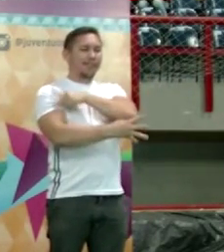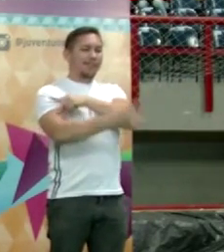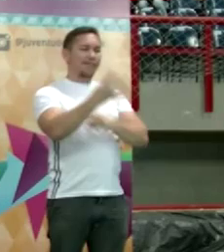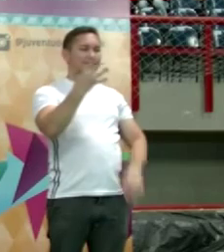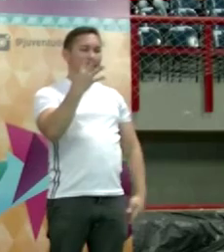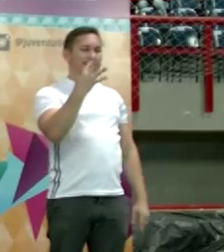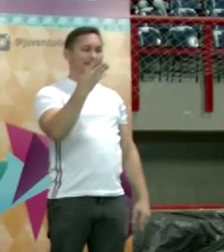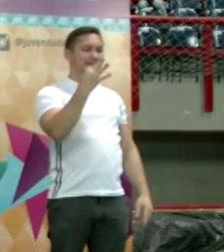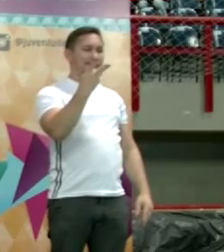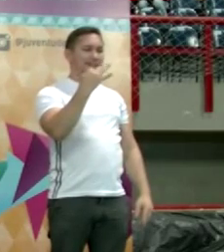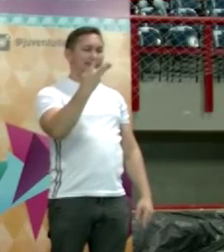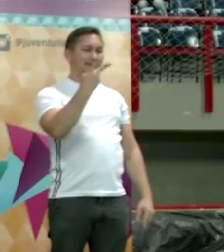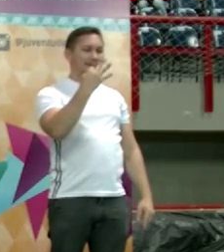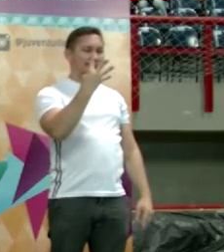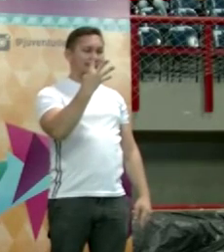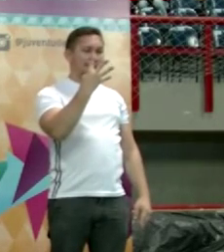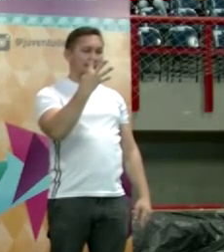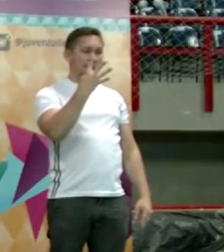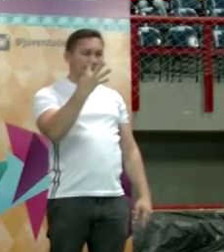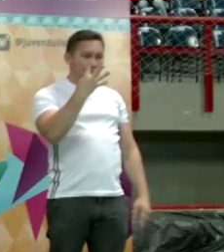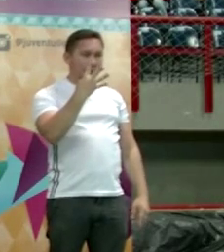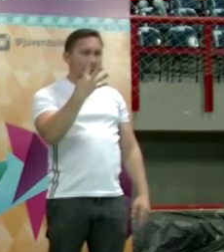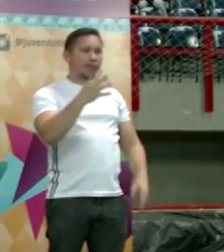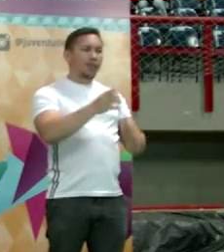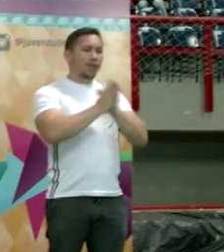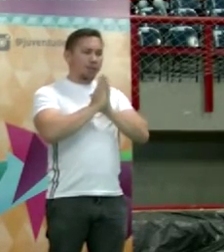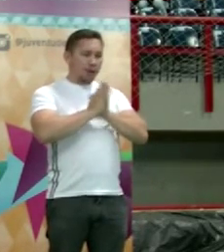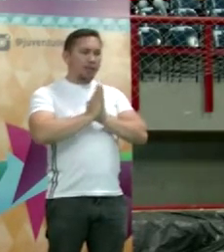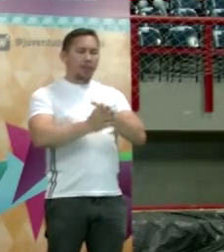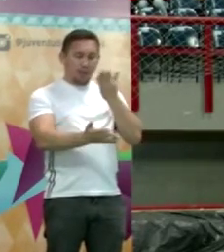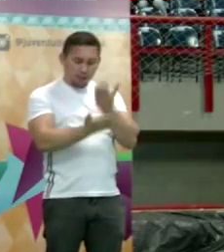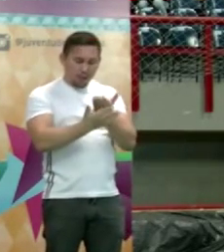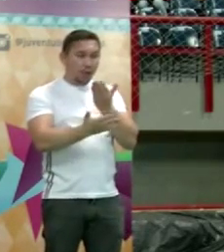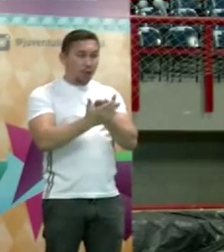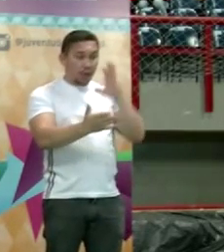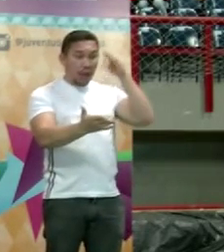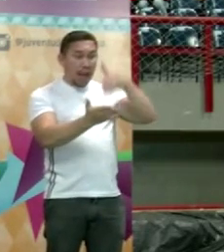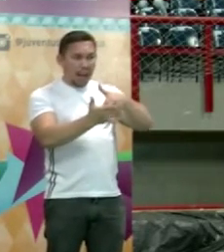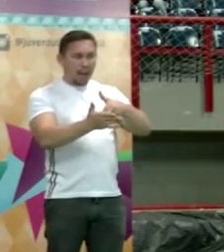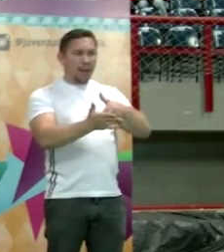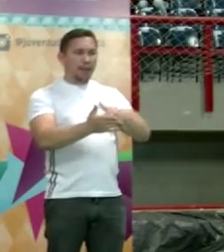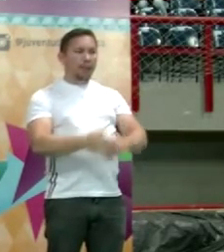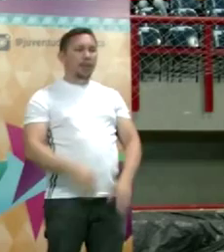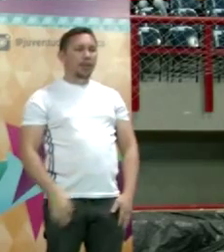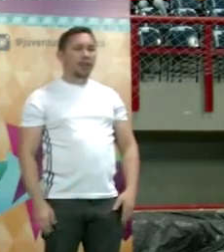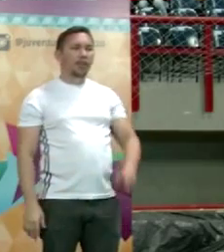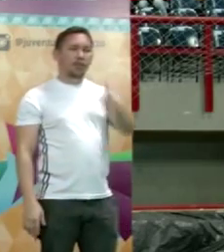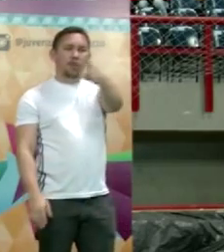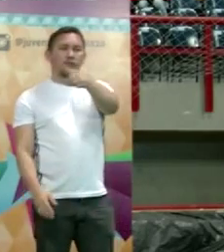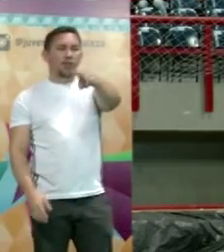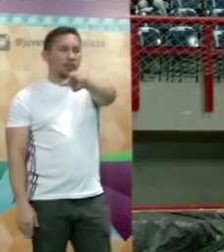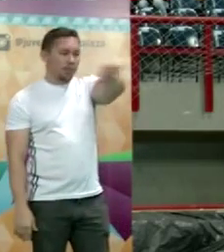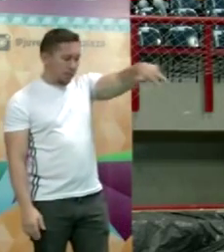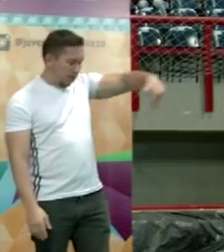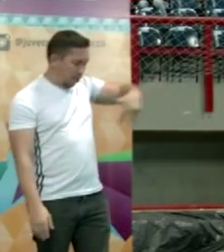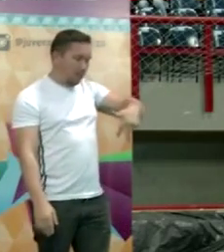4 províncias. Você faça isso até o fim da aula. Você pode subir aqui e dar aula.